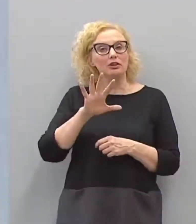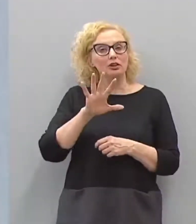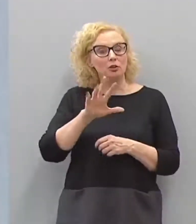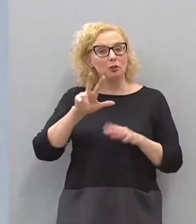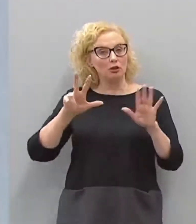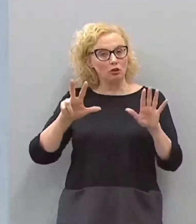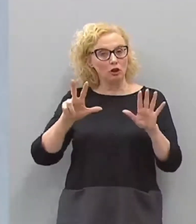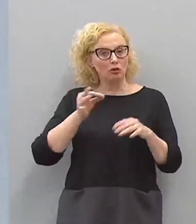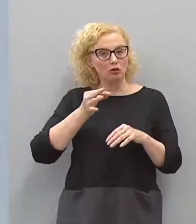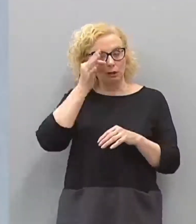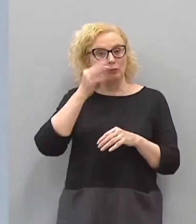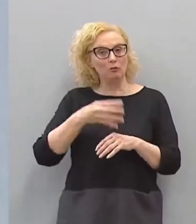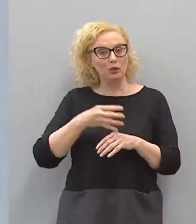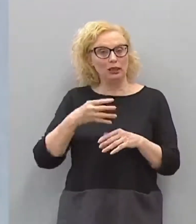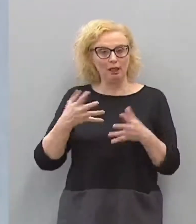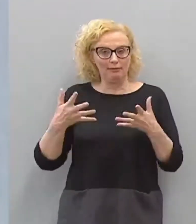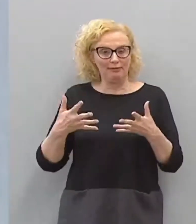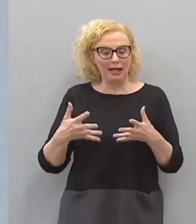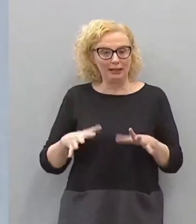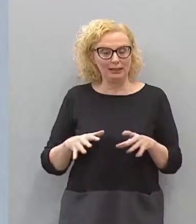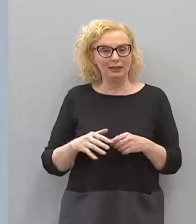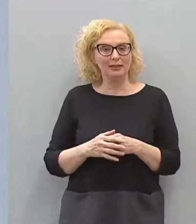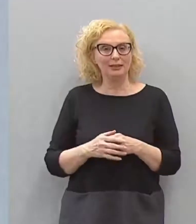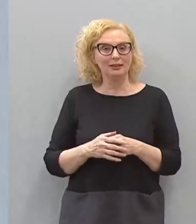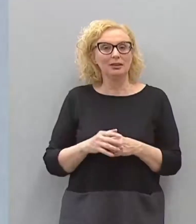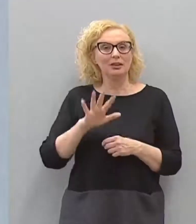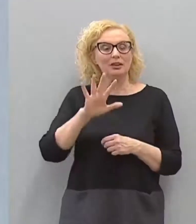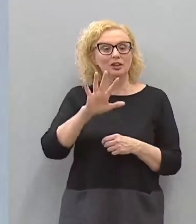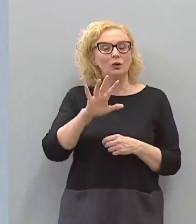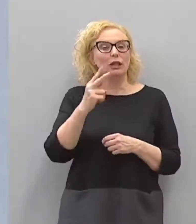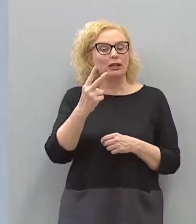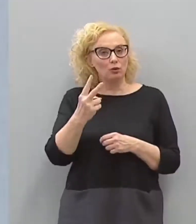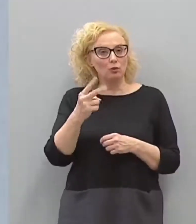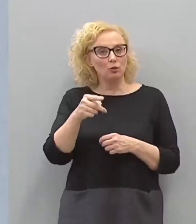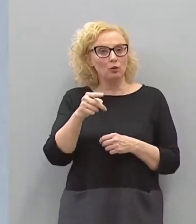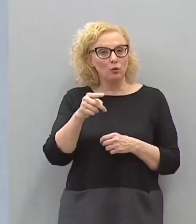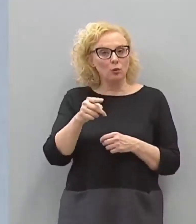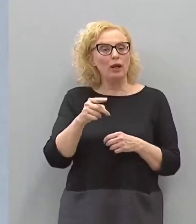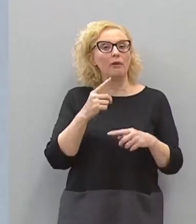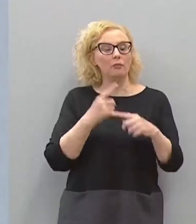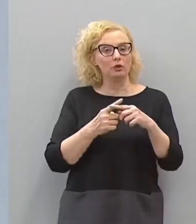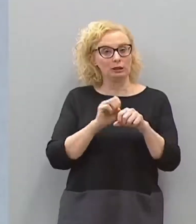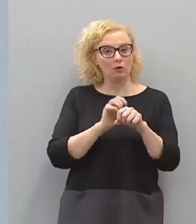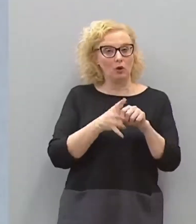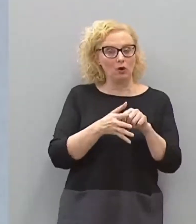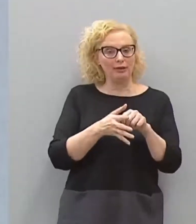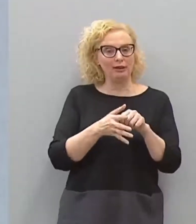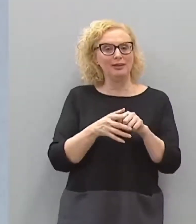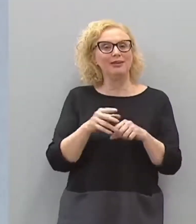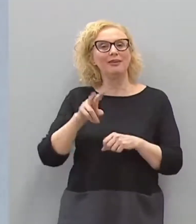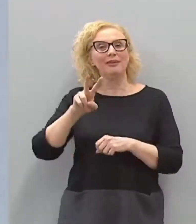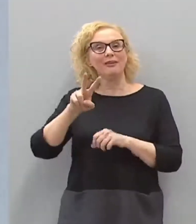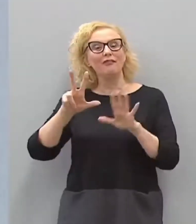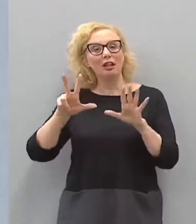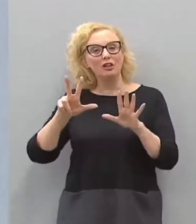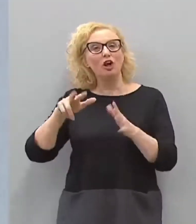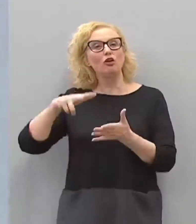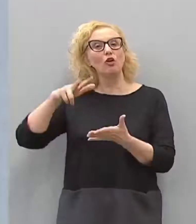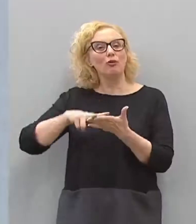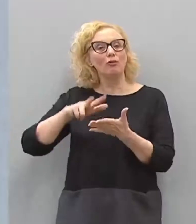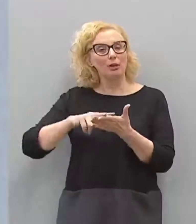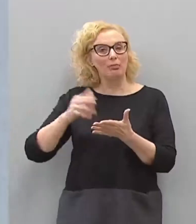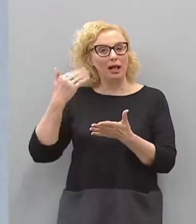tamponi molecolari di cui 52 di questi sono risultati positivi e di questi 28 hanno confermato